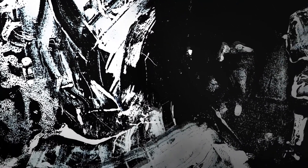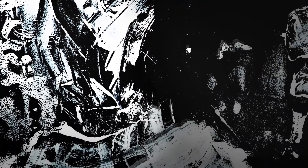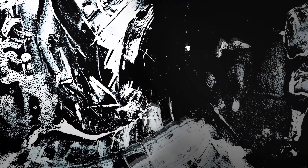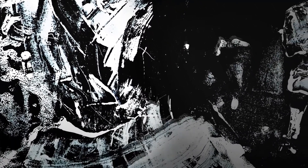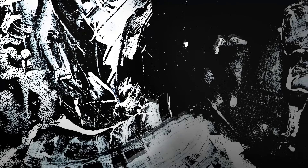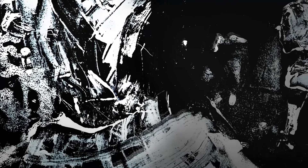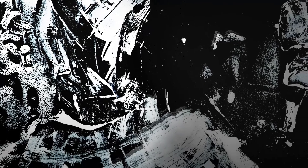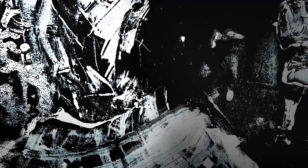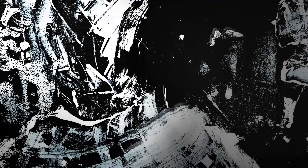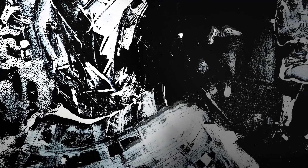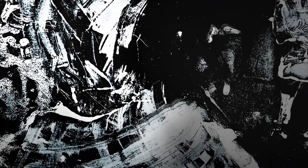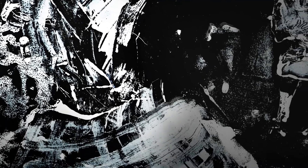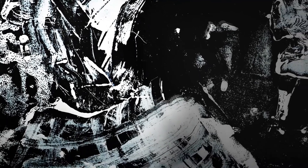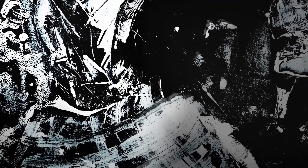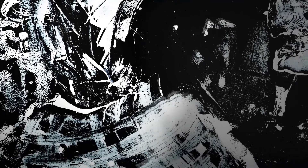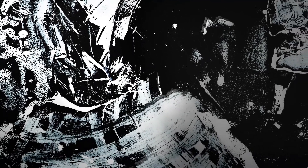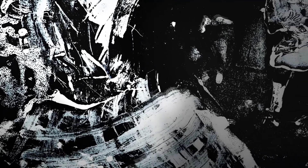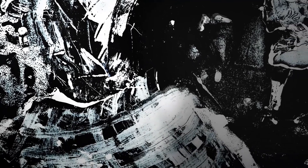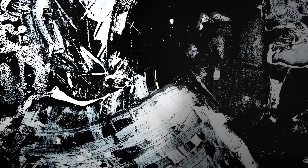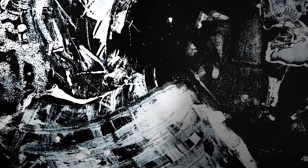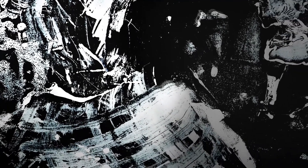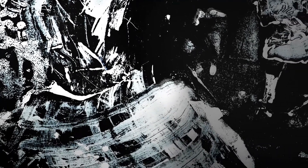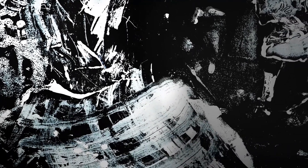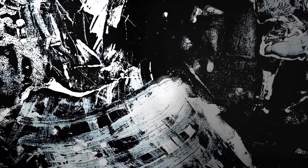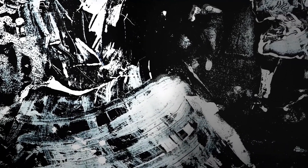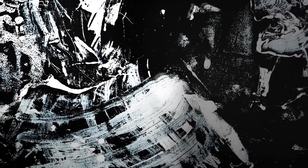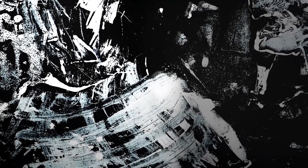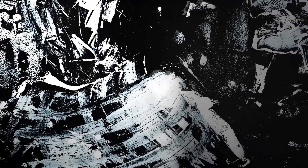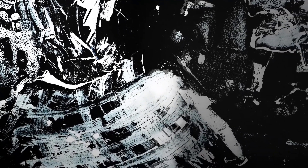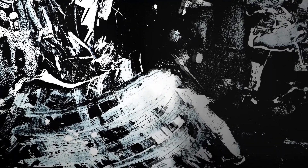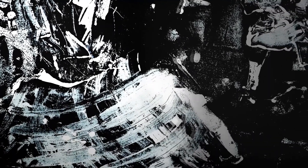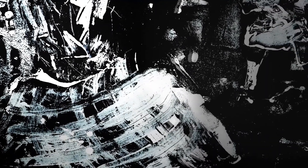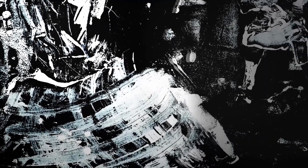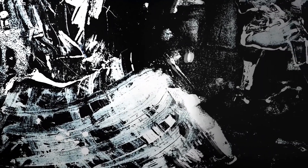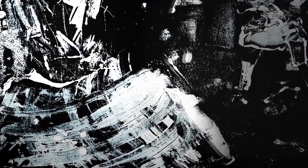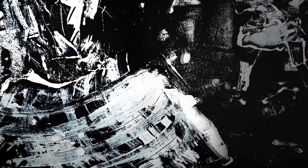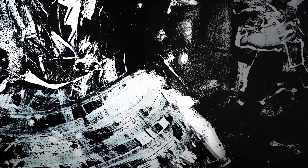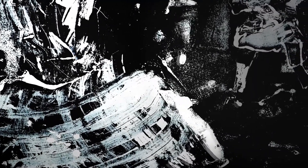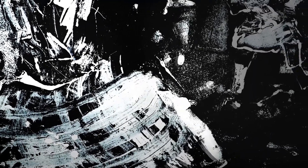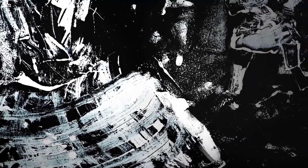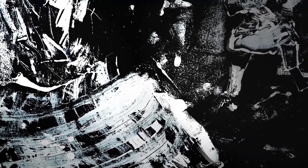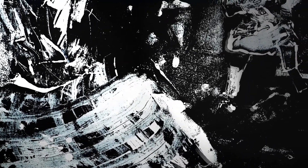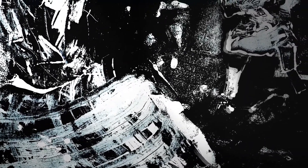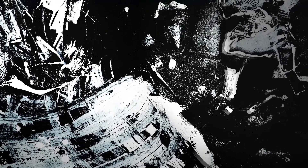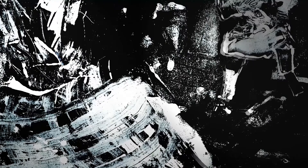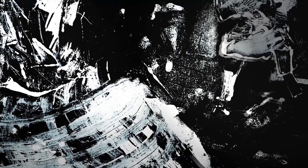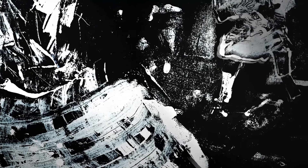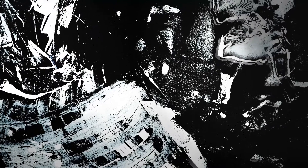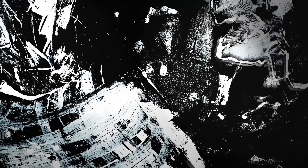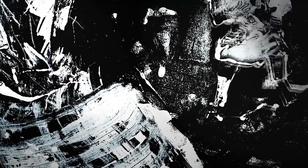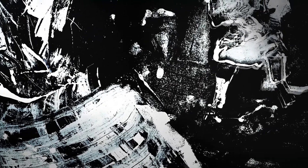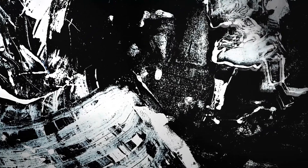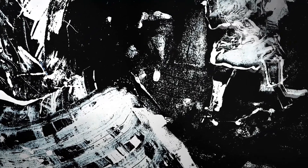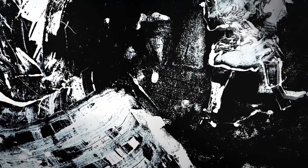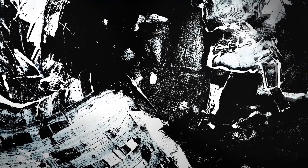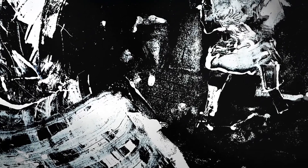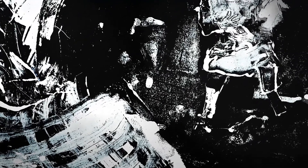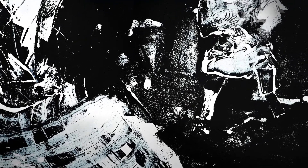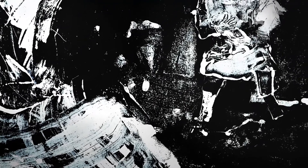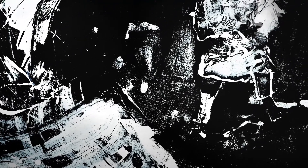em traços e contornos sinuosos, onde há um fantasmagórico rosto. O Dr. Trifulgas parece ter avançado por eles